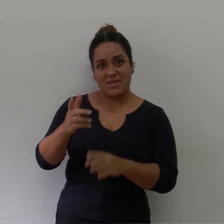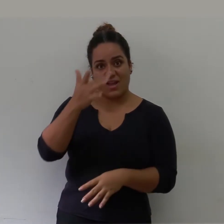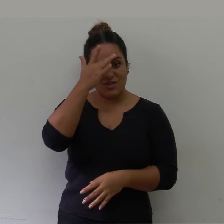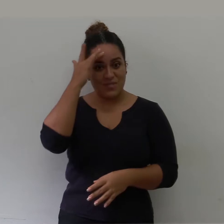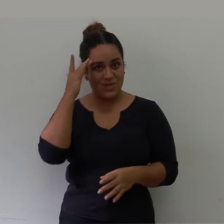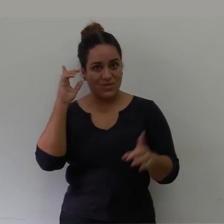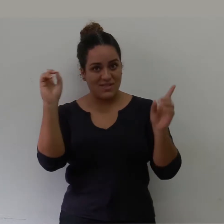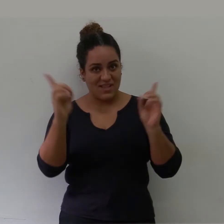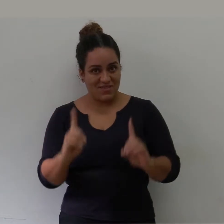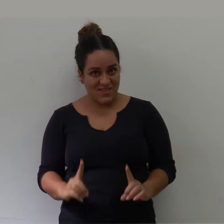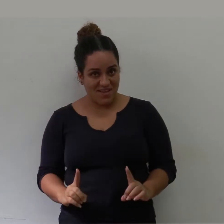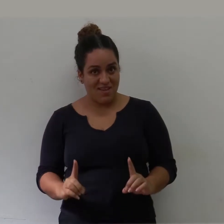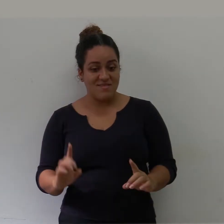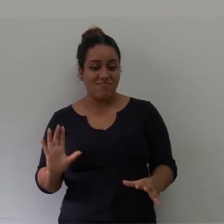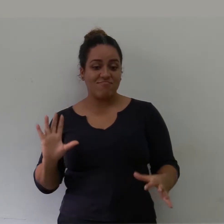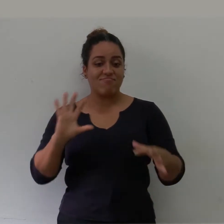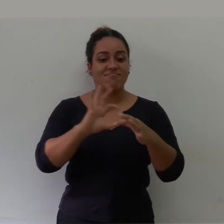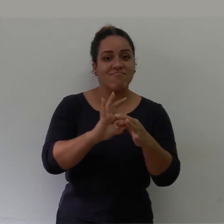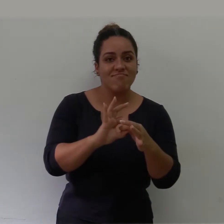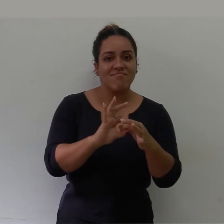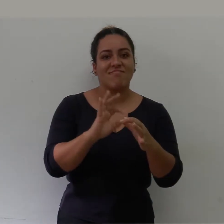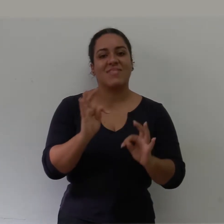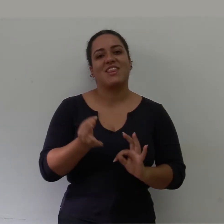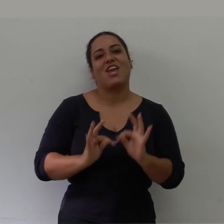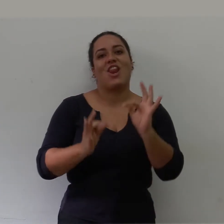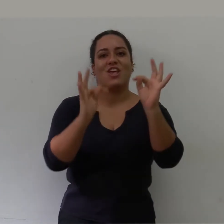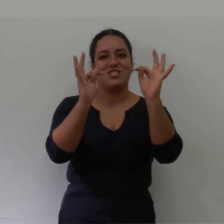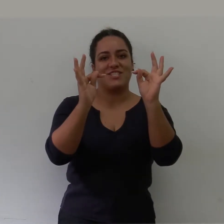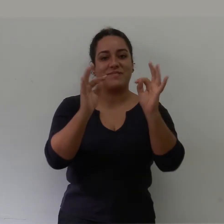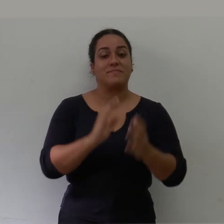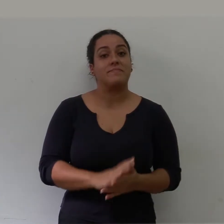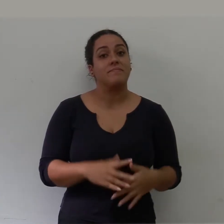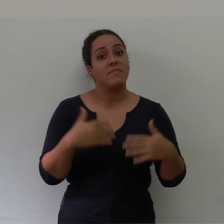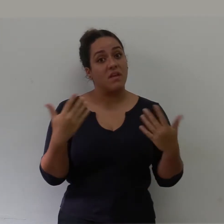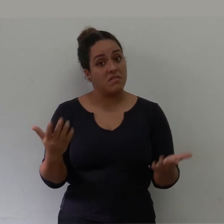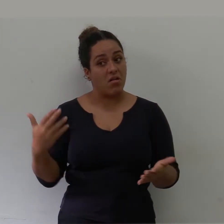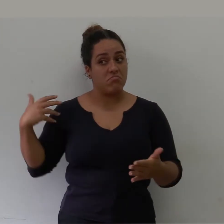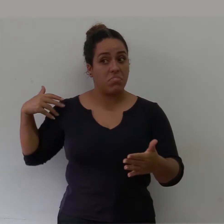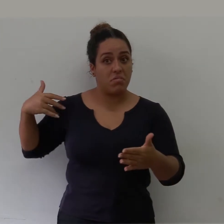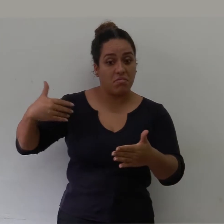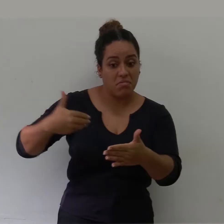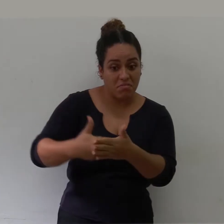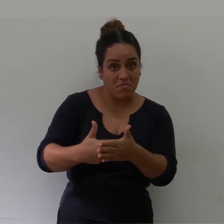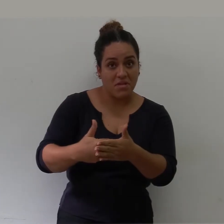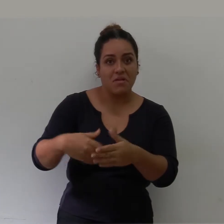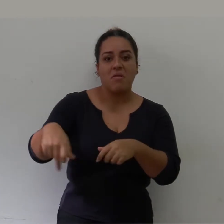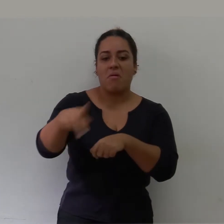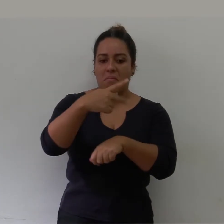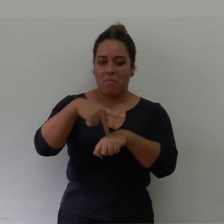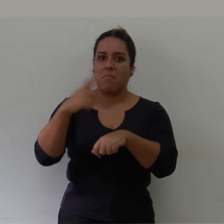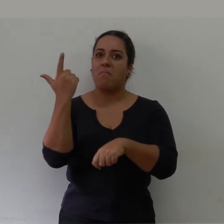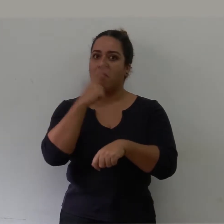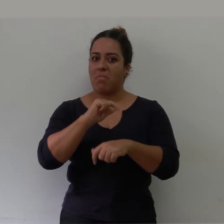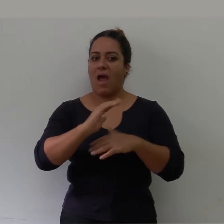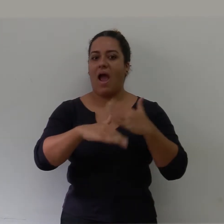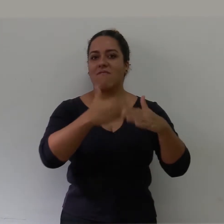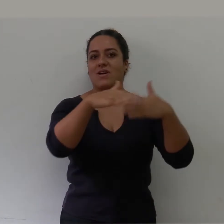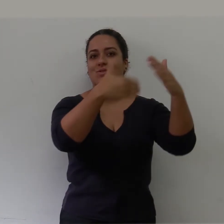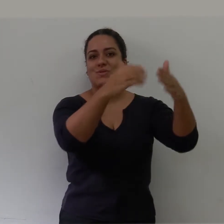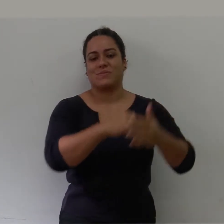deficiência aos recursos de tecnologia assistiva. De lá para cá, o país conquistou